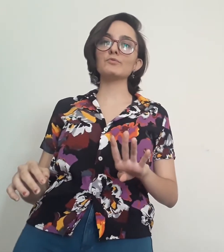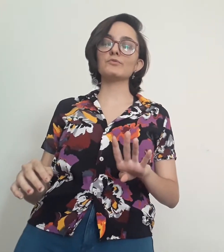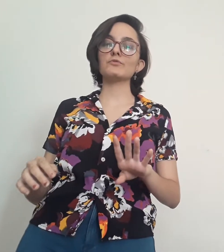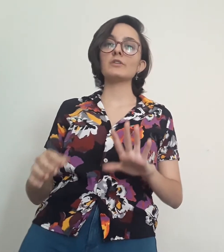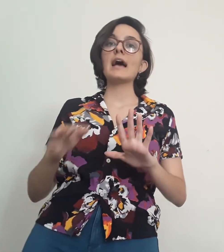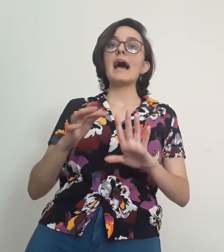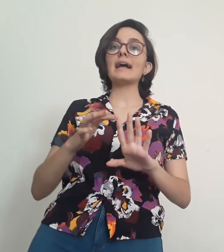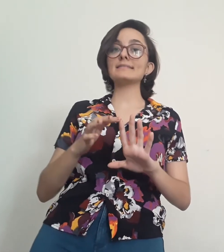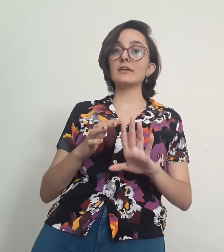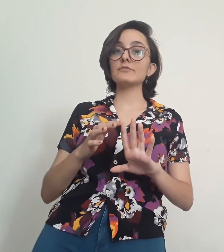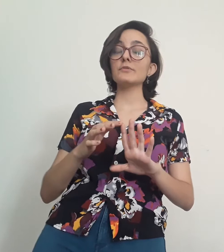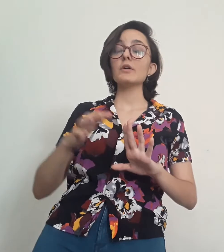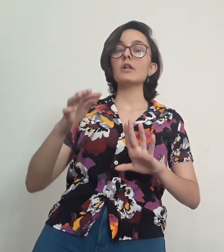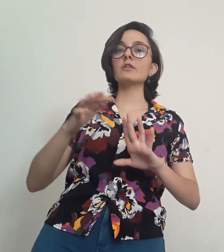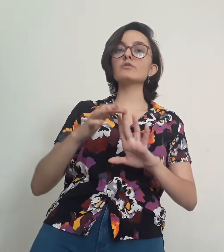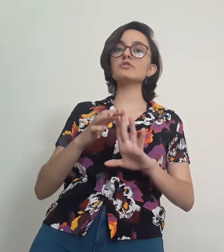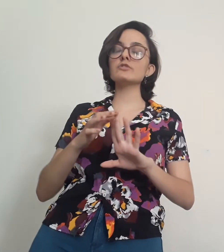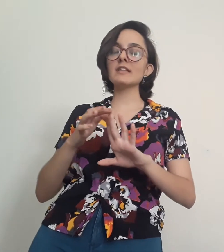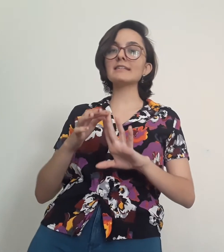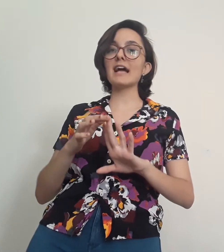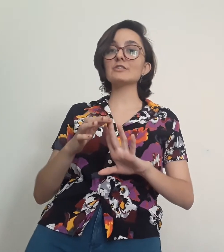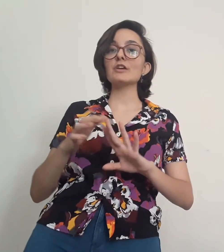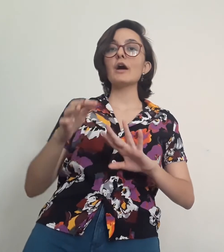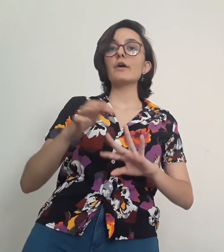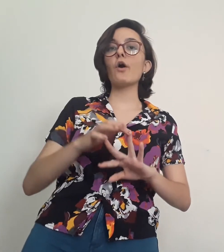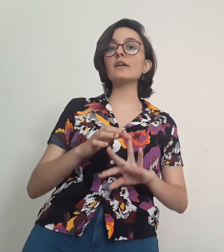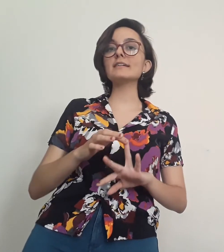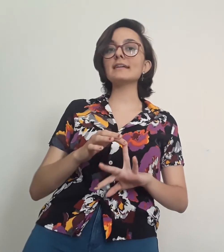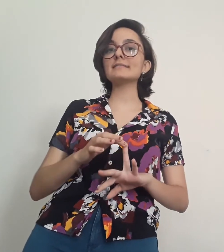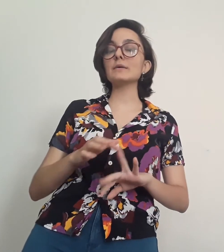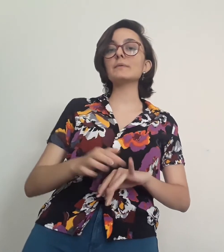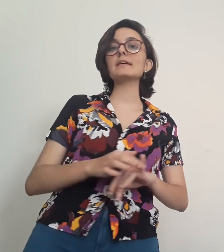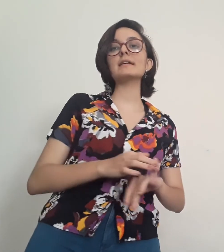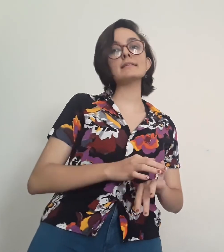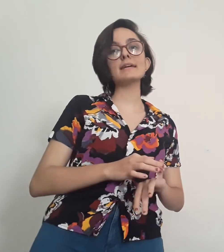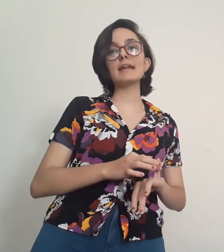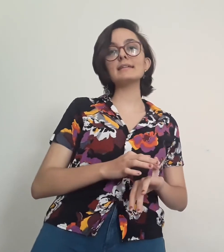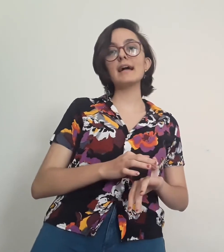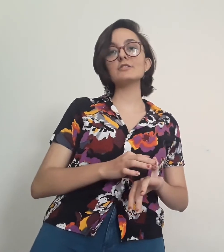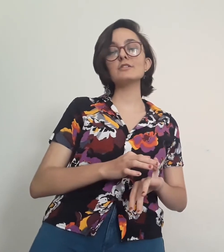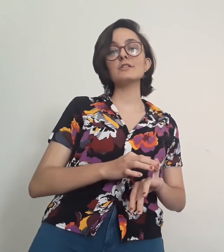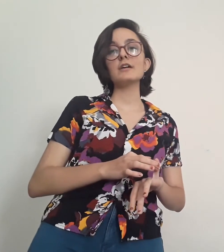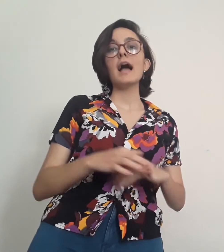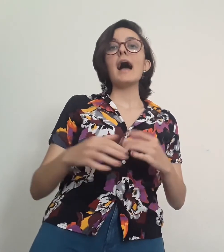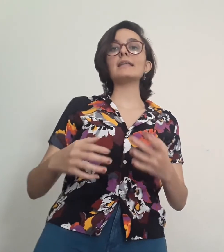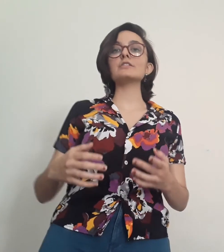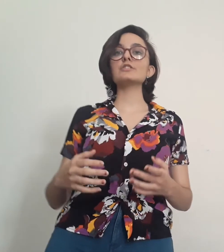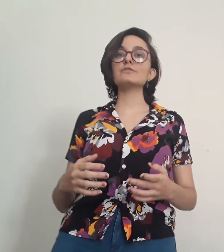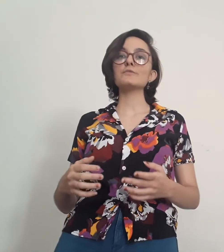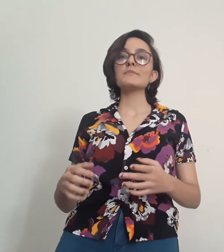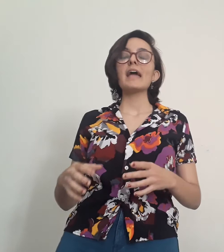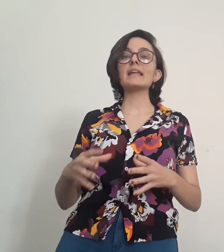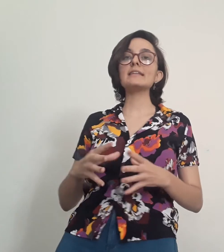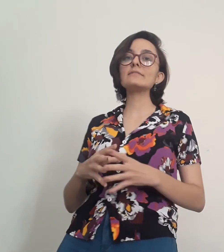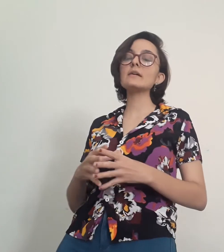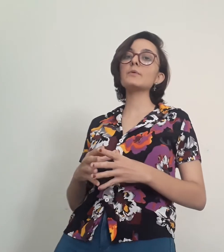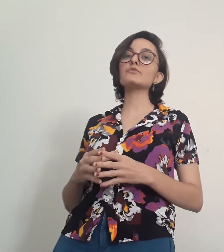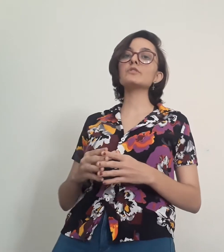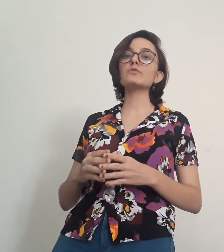atributos: acesso, longitudinalidade, coordenação e integralidade. Além disso, ela deve ser possuidora